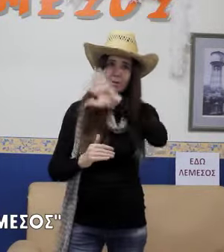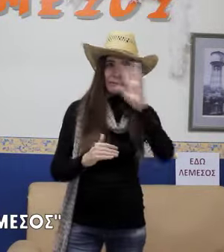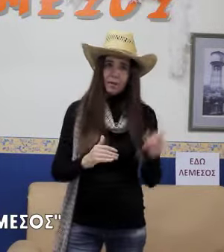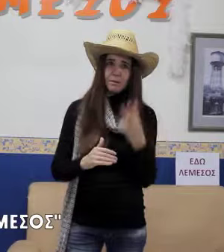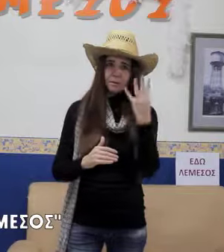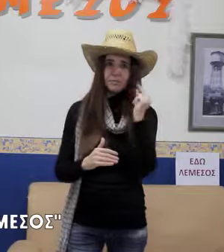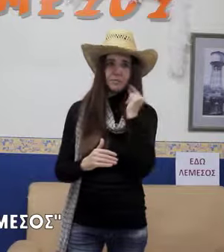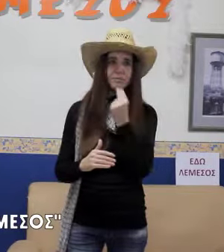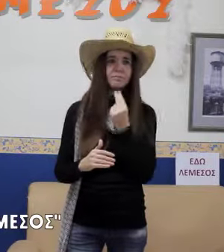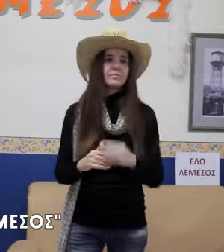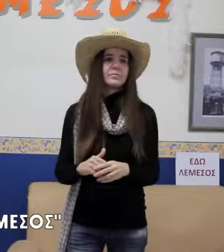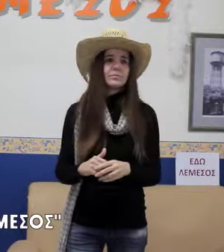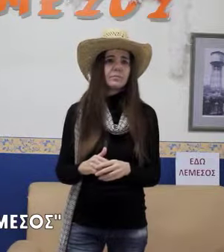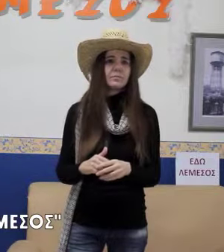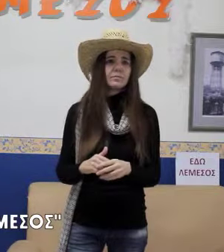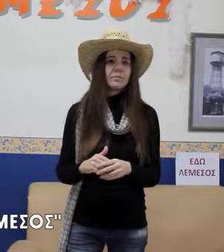απόγευμα. Στούντι 8,